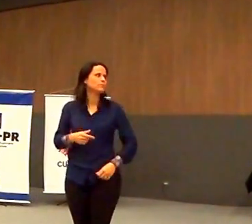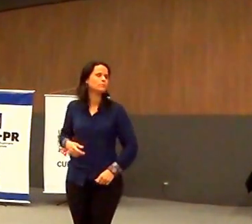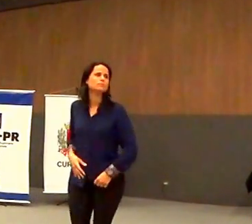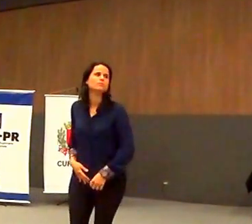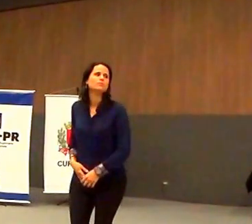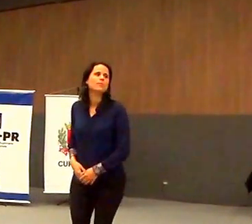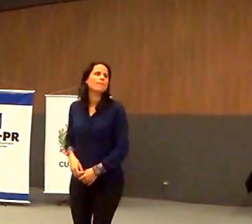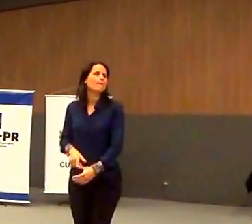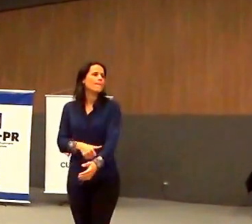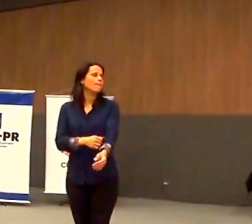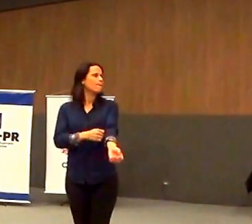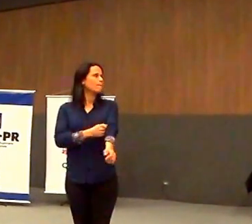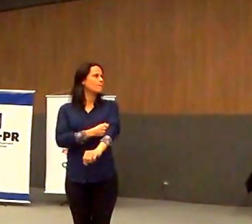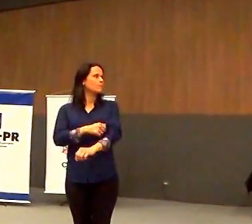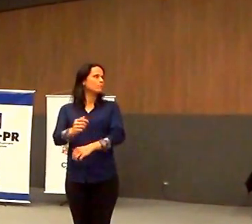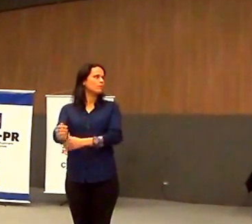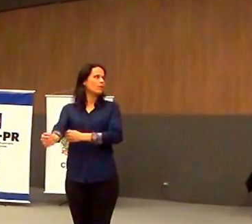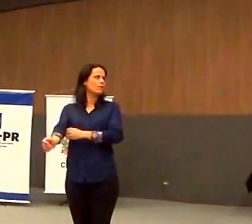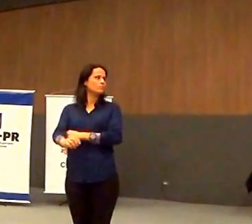tempo. Então,